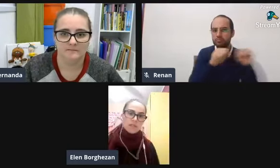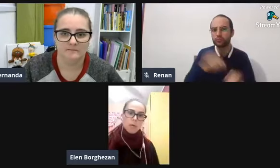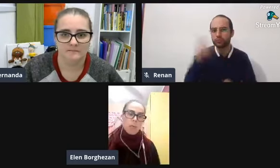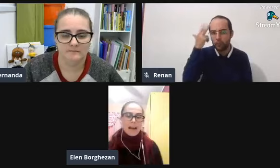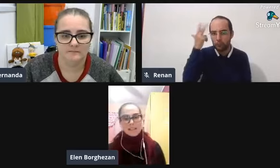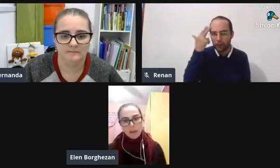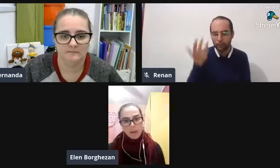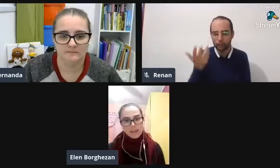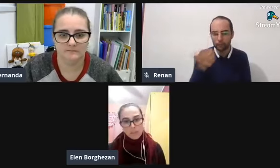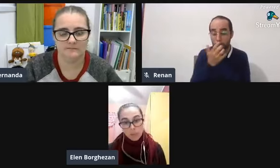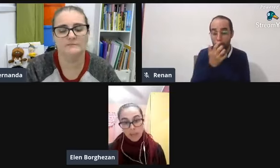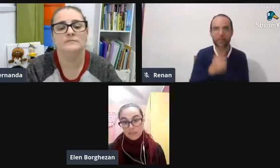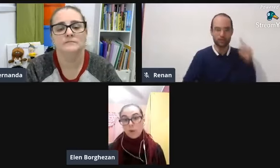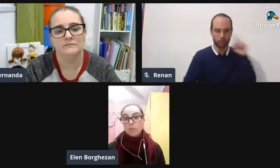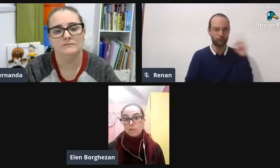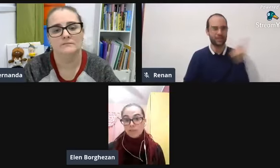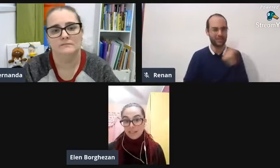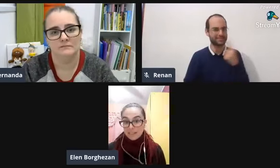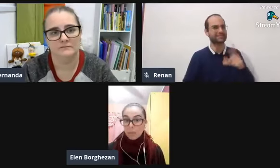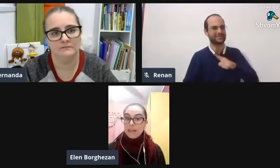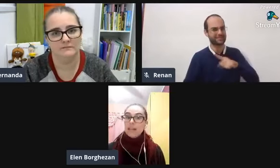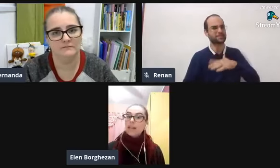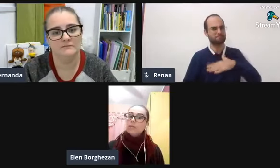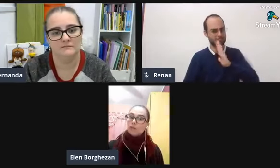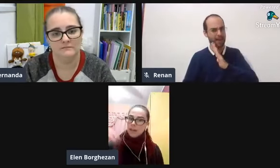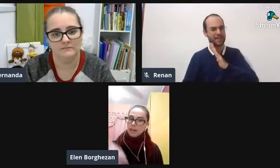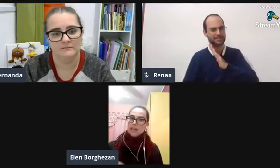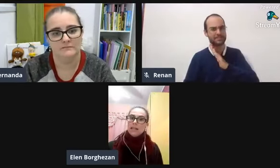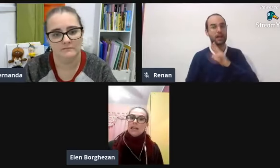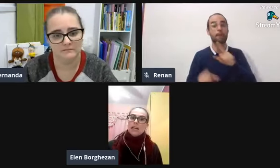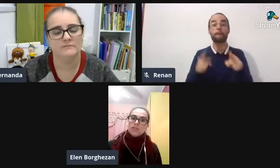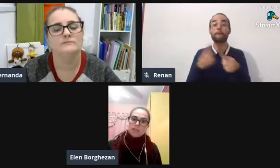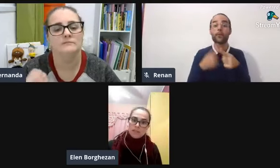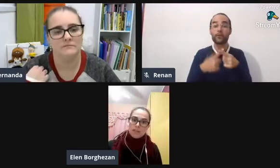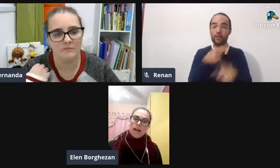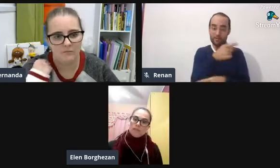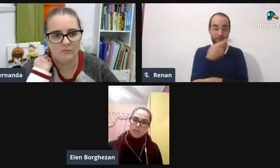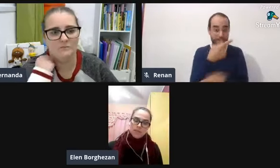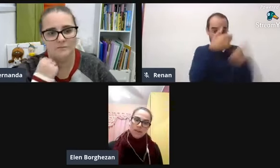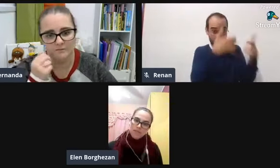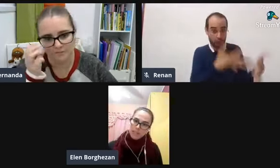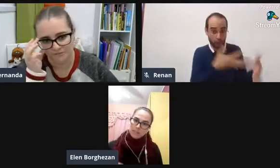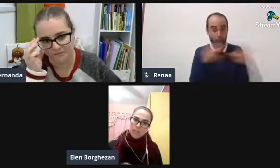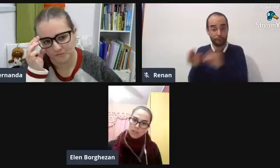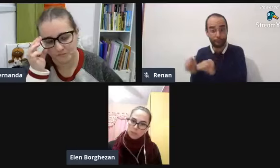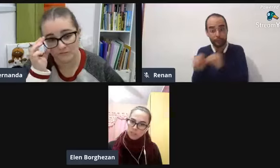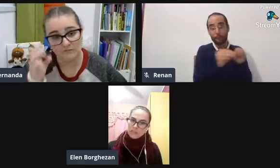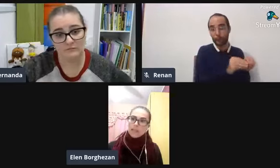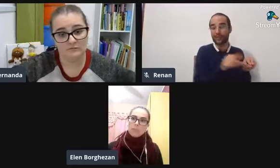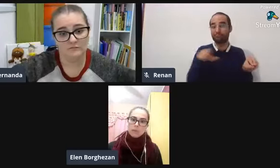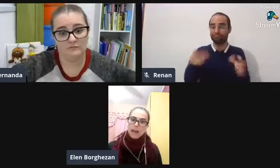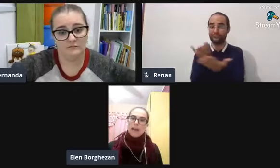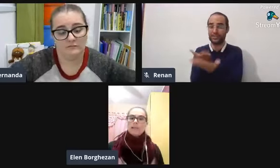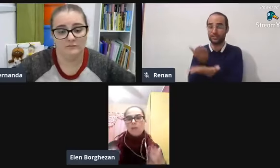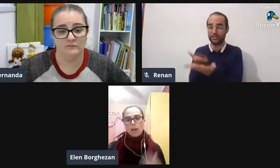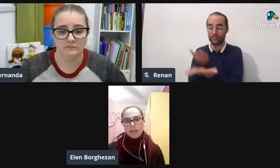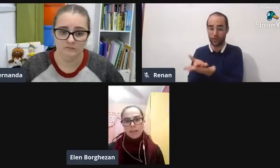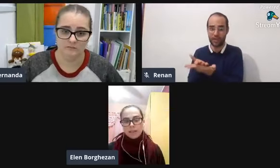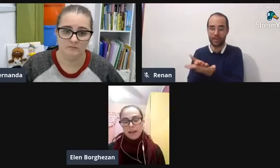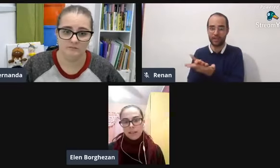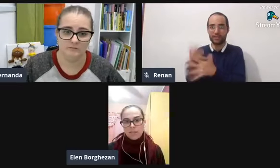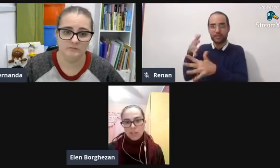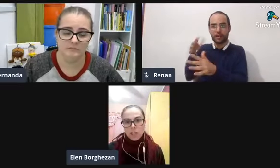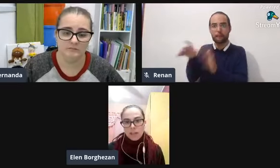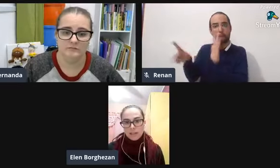tem visto com mais frequência, porque eles, como tu disse, eles estão migrando, né? Antes, falando aqui do município, né? A escola